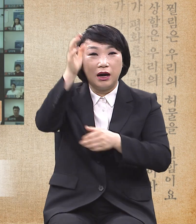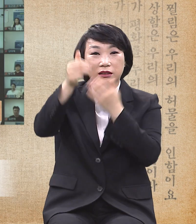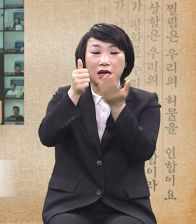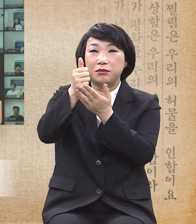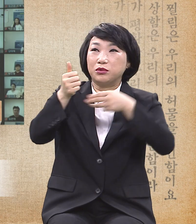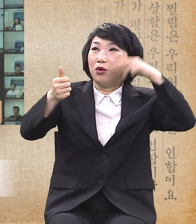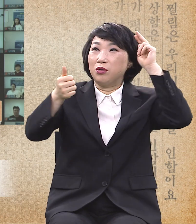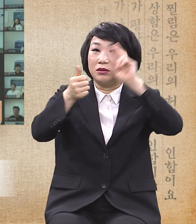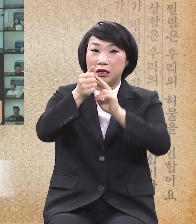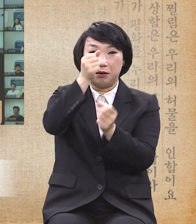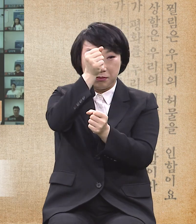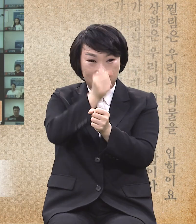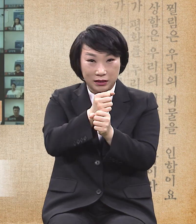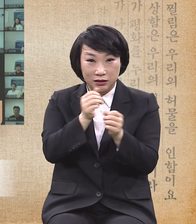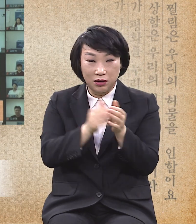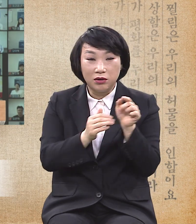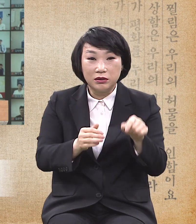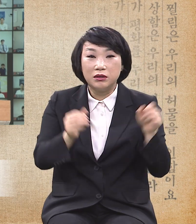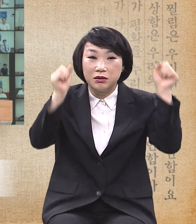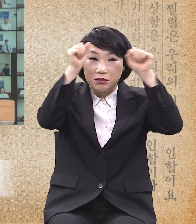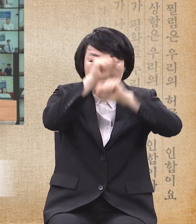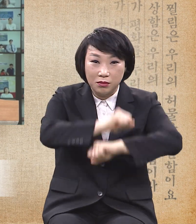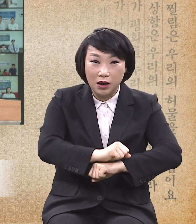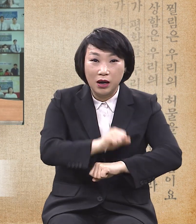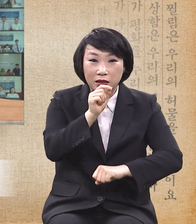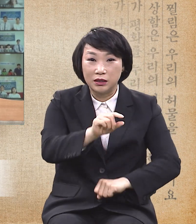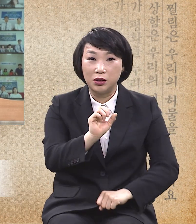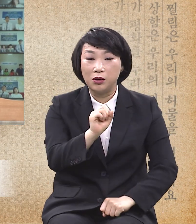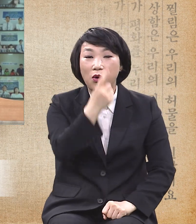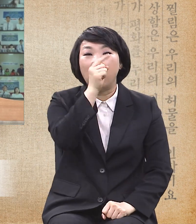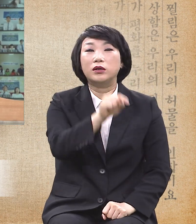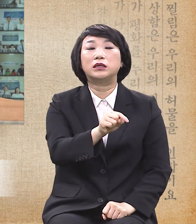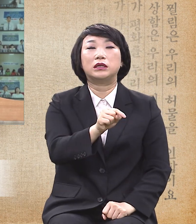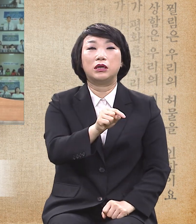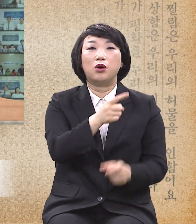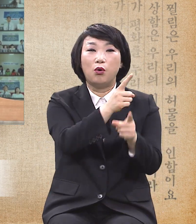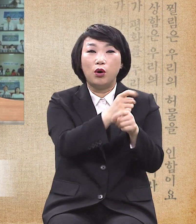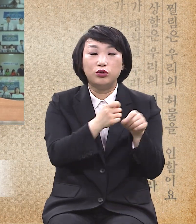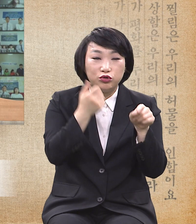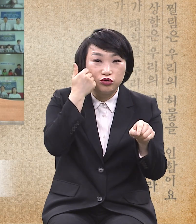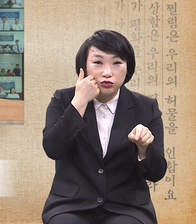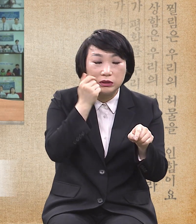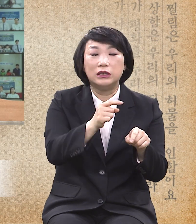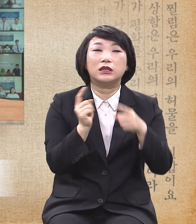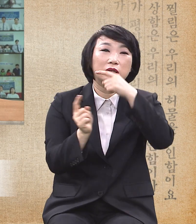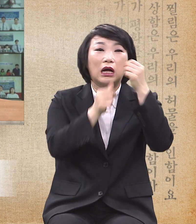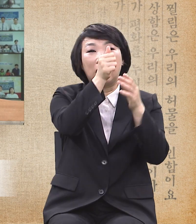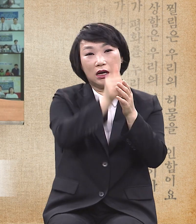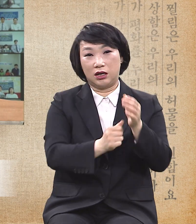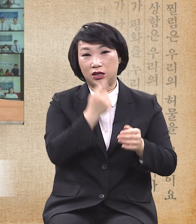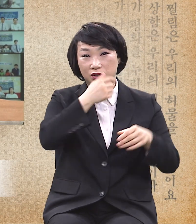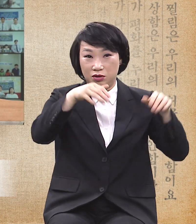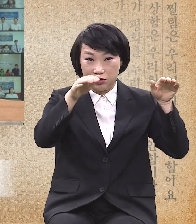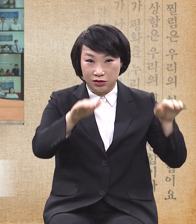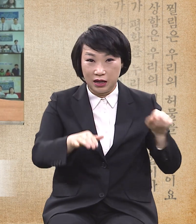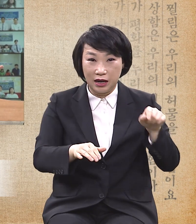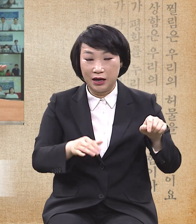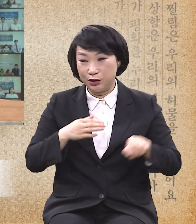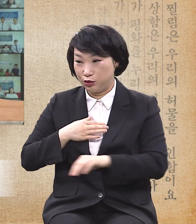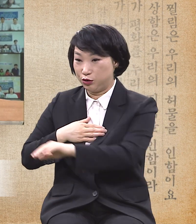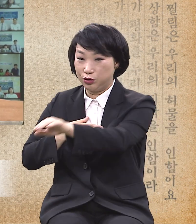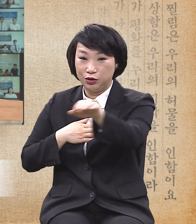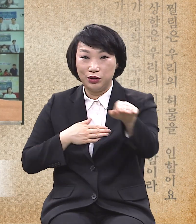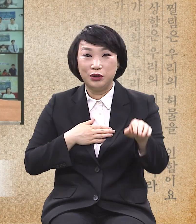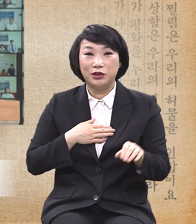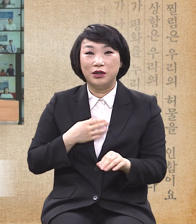하나님을 도전하게 만들어서 멸망시킨 장본인의 원수가 이 타락한 천사입니다. 우리도 이